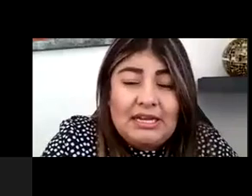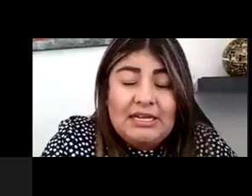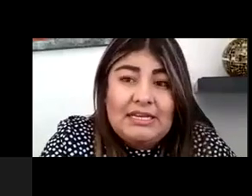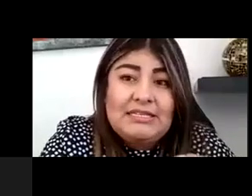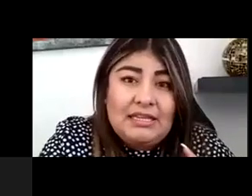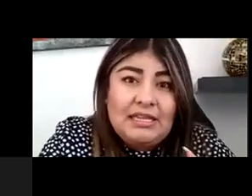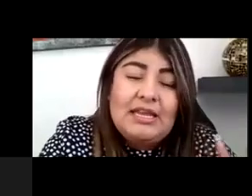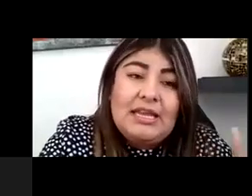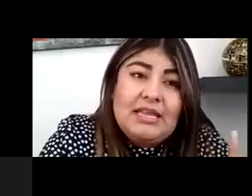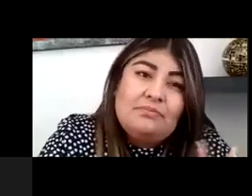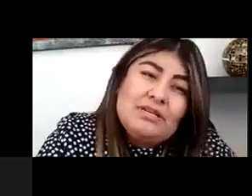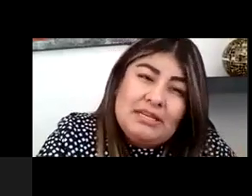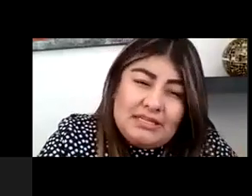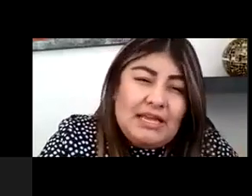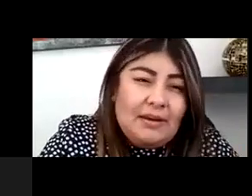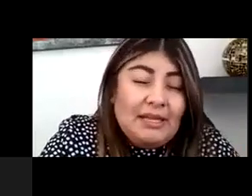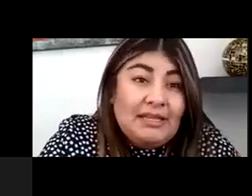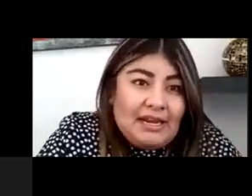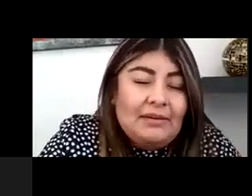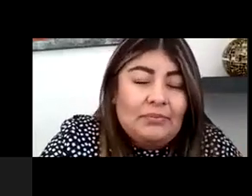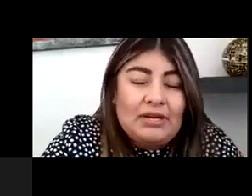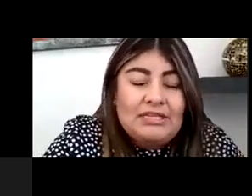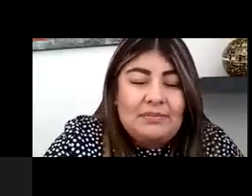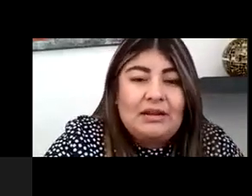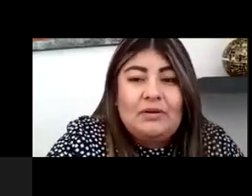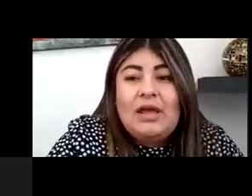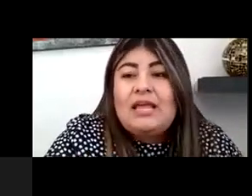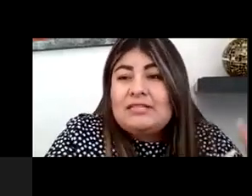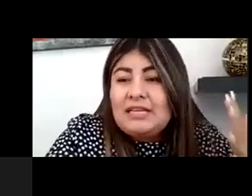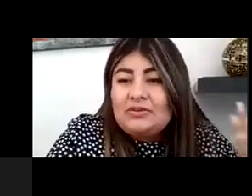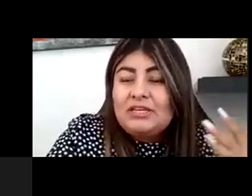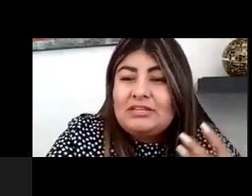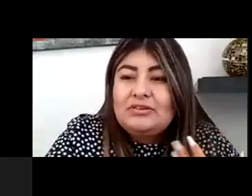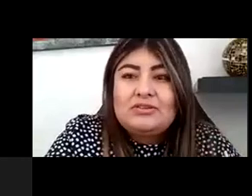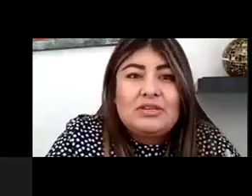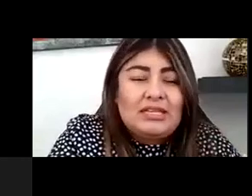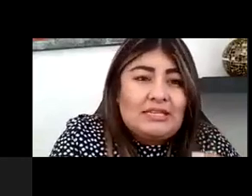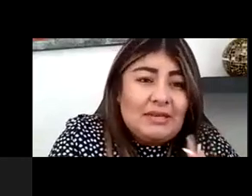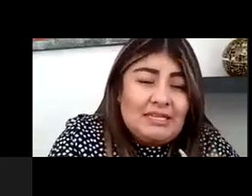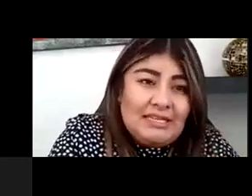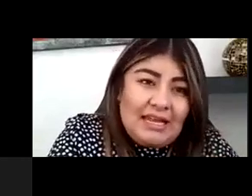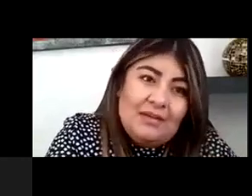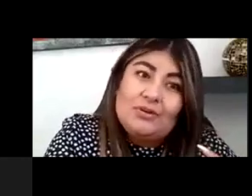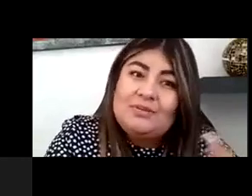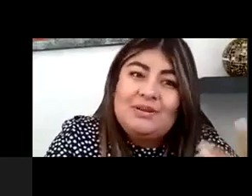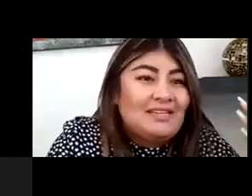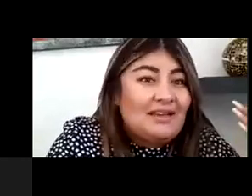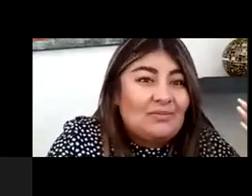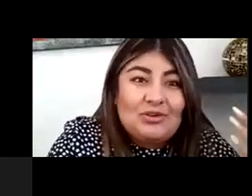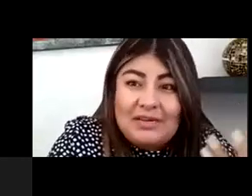de en esta materia, por así llamarlo. Sé que ustedes son estudiantes de medicina y posiblemente sea mucho más